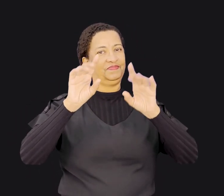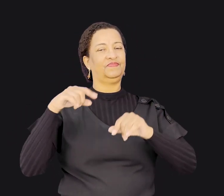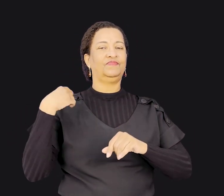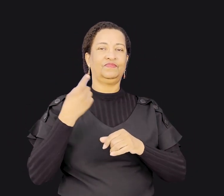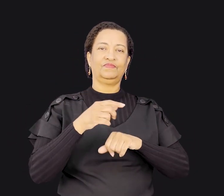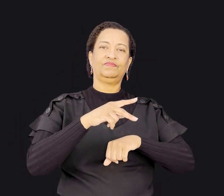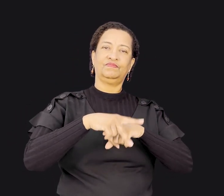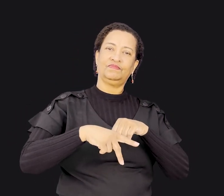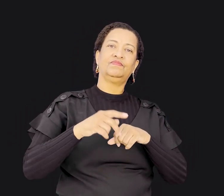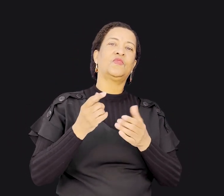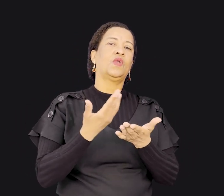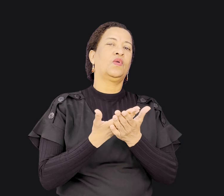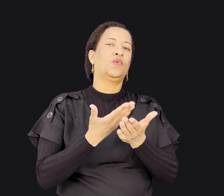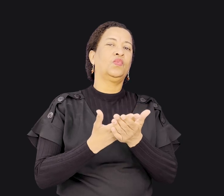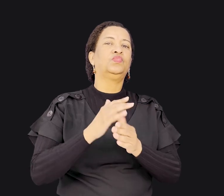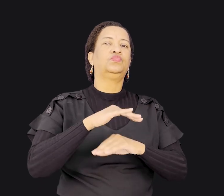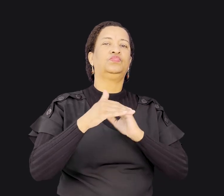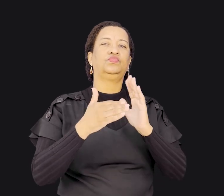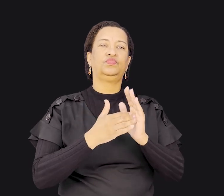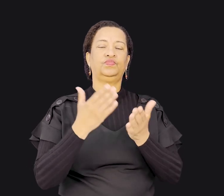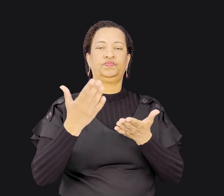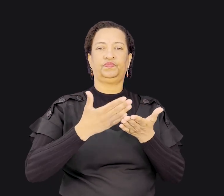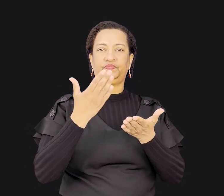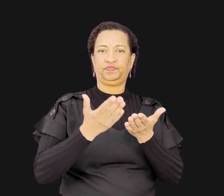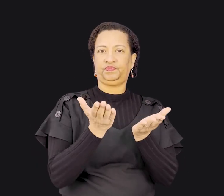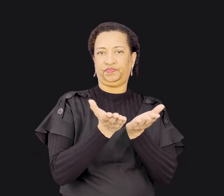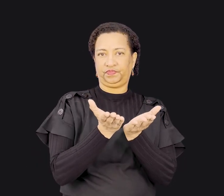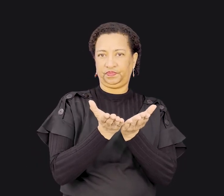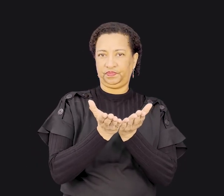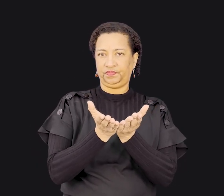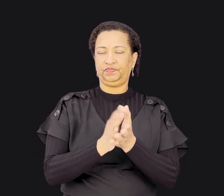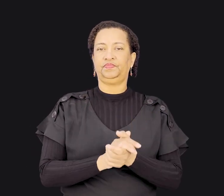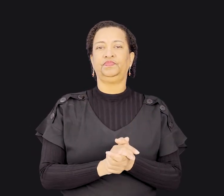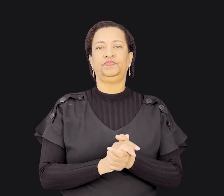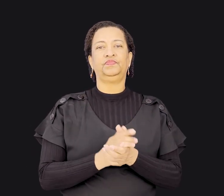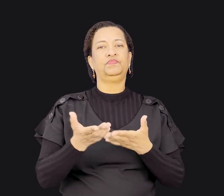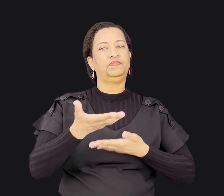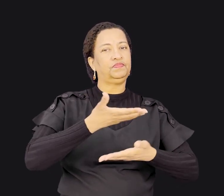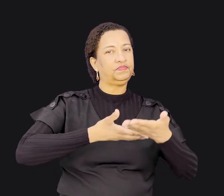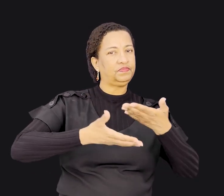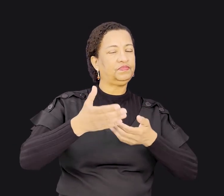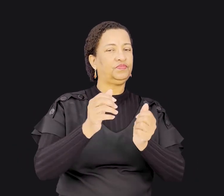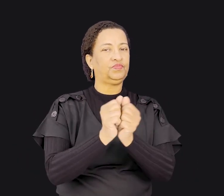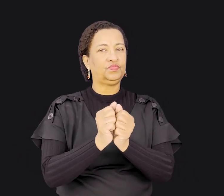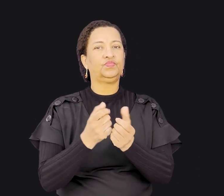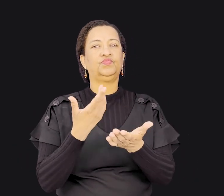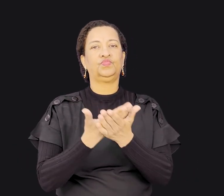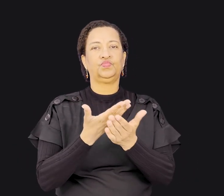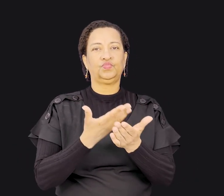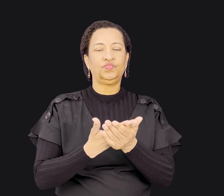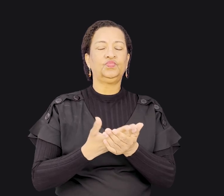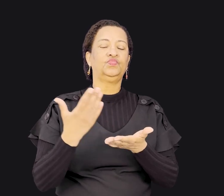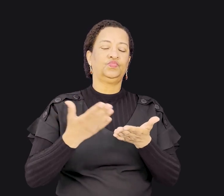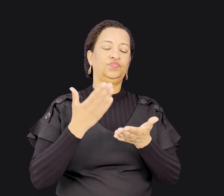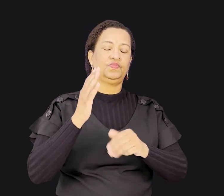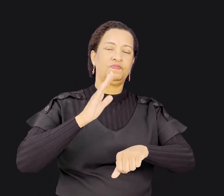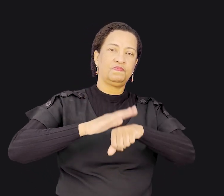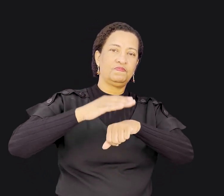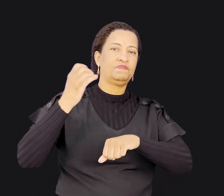Nosso programa é dedicado ao estudo de todos os livros da Bíblia. Participe conosco do estudo do livro mais importante do